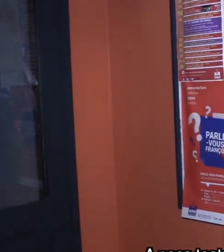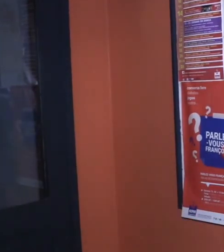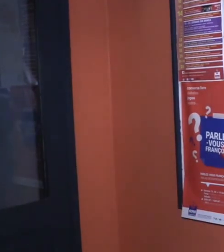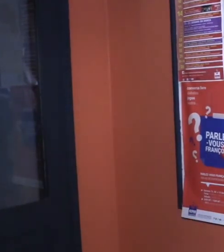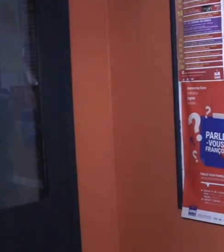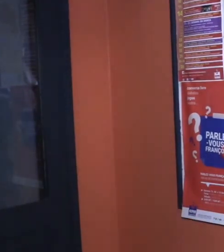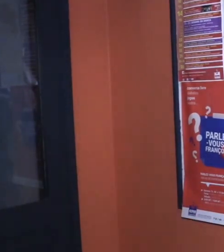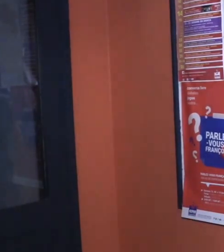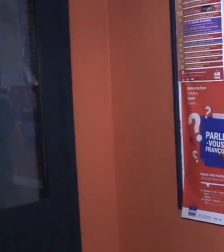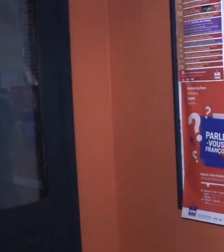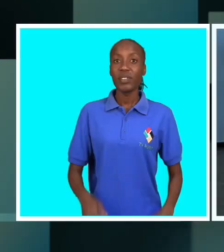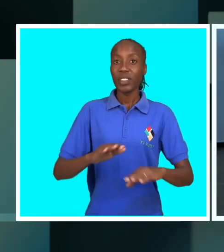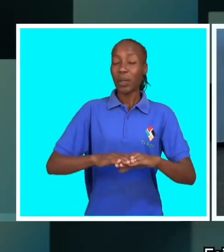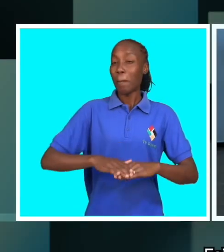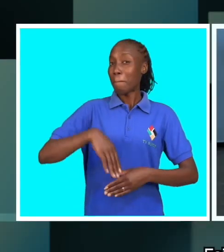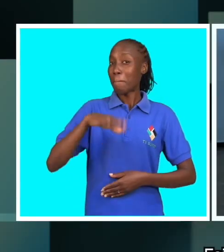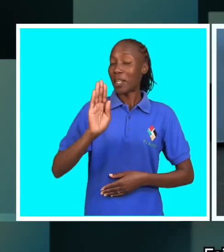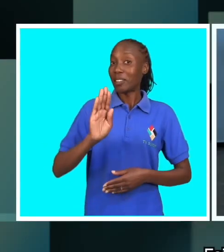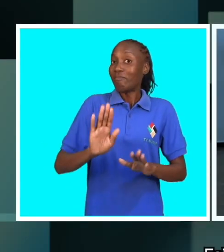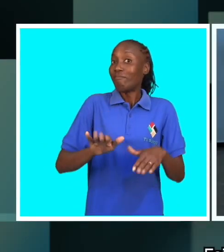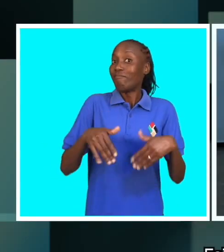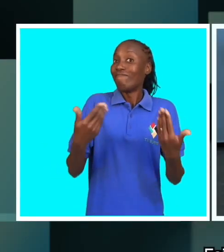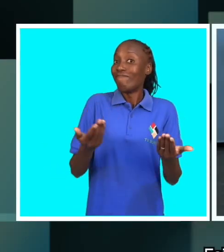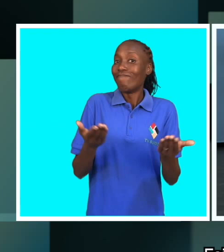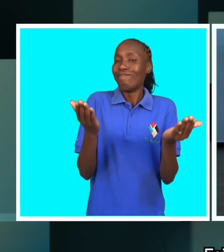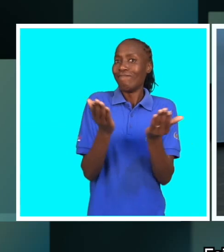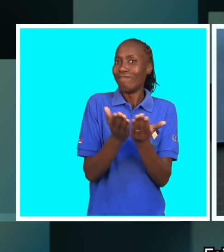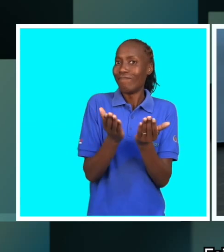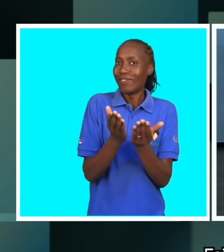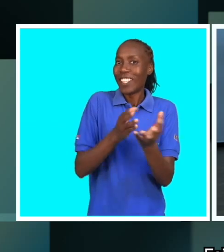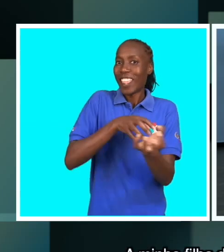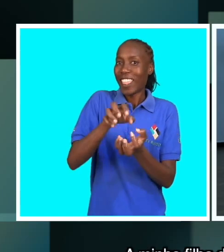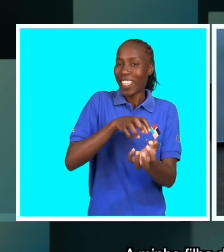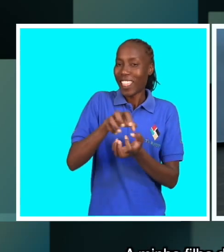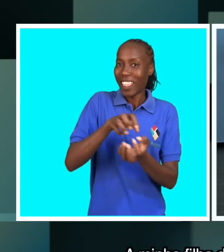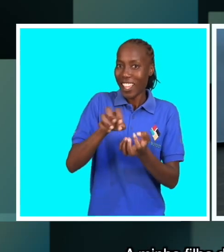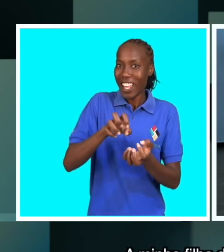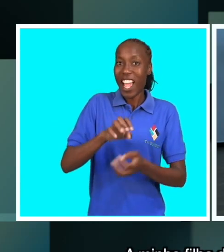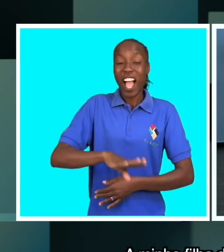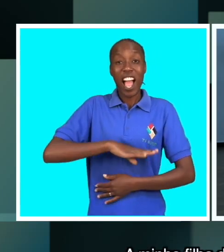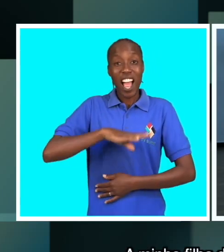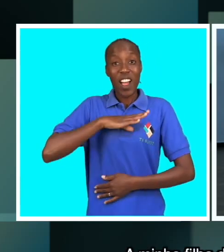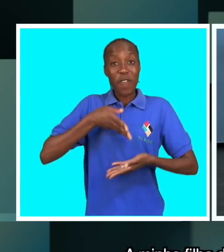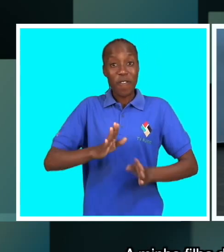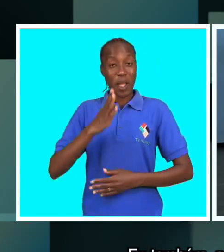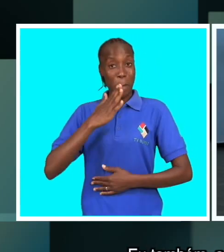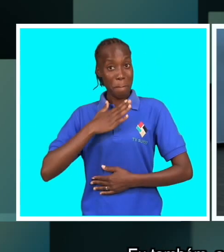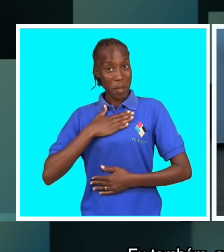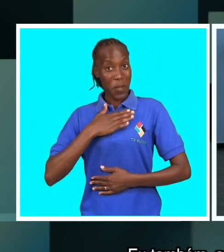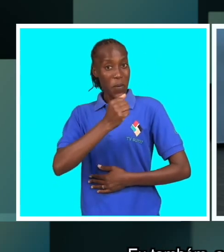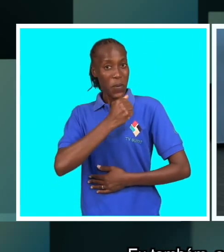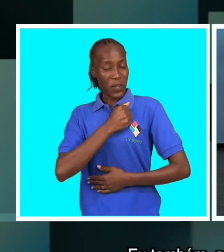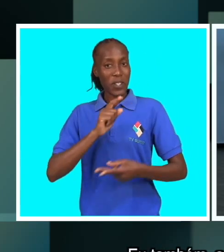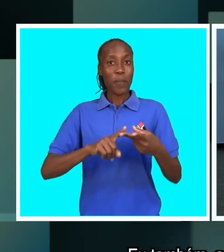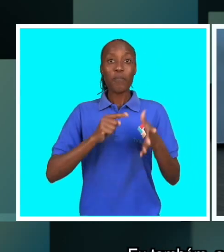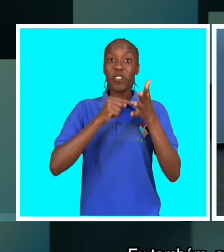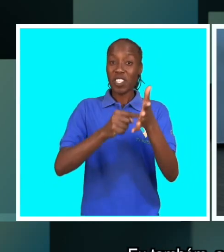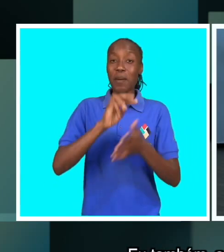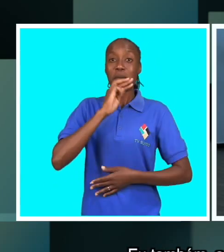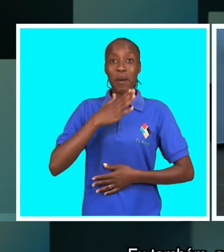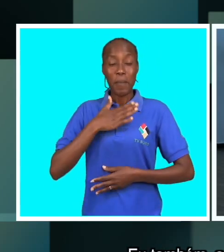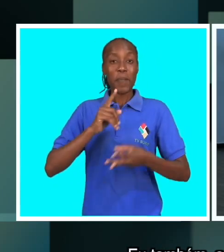Gostei muito. Porque foi bastante divertida. A minha filha de seis anos adorou, por exemplo. Eu também, a